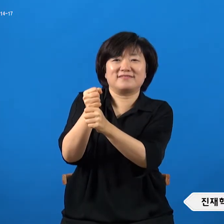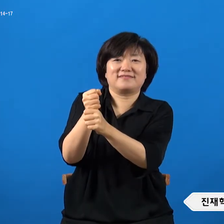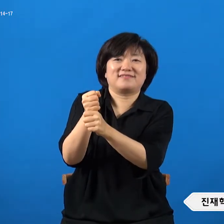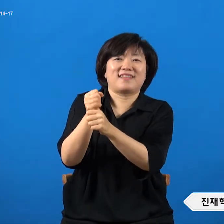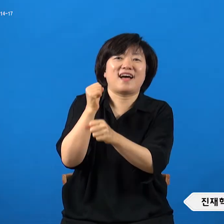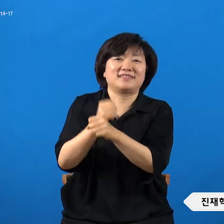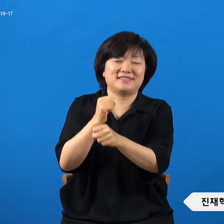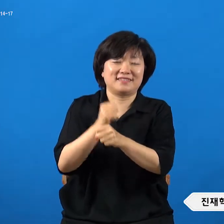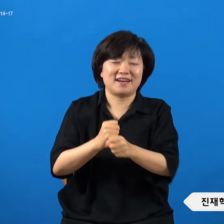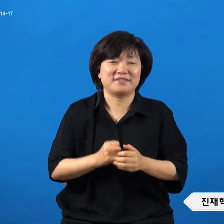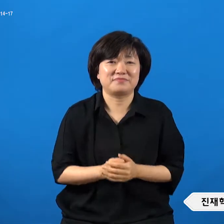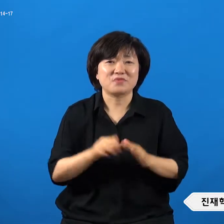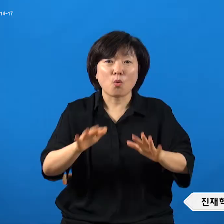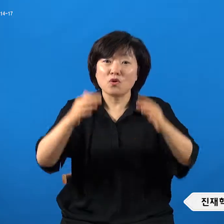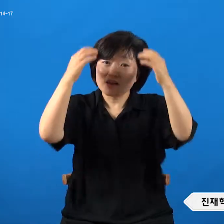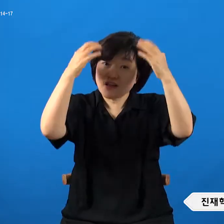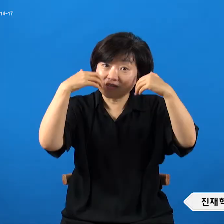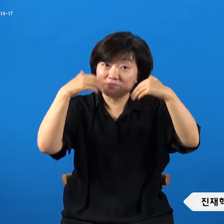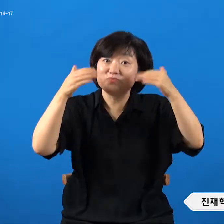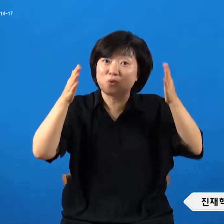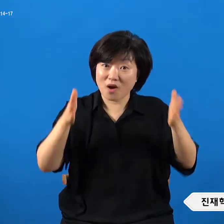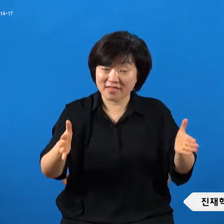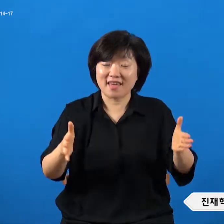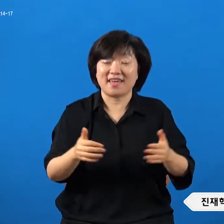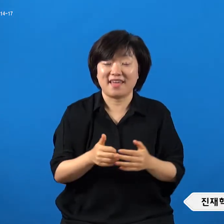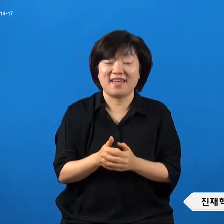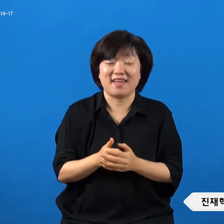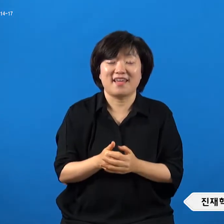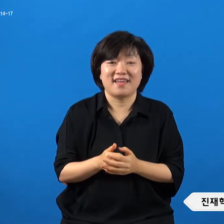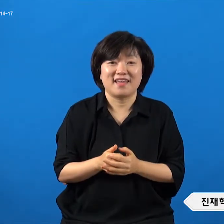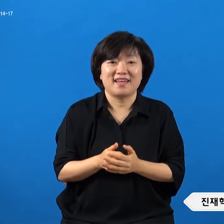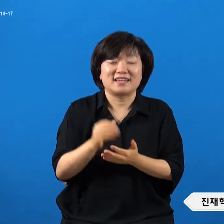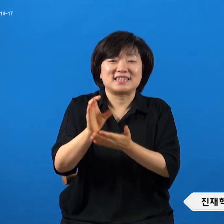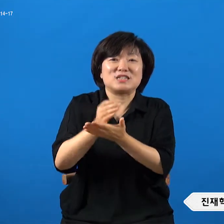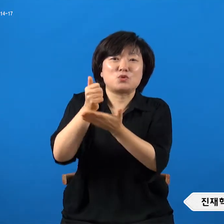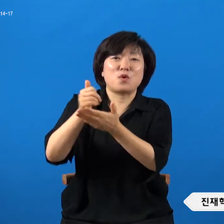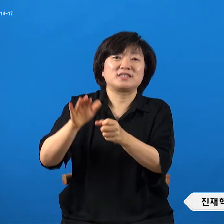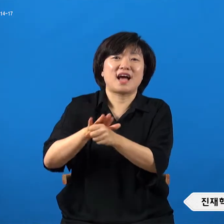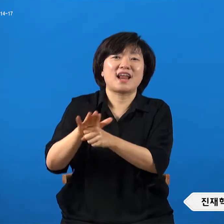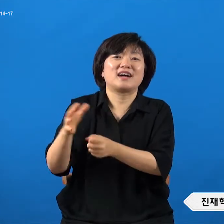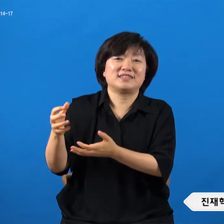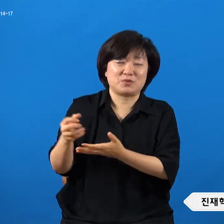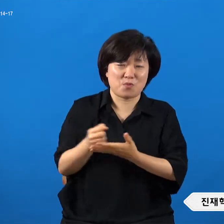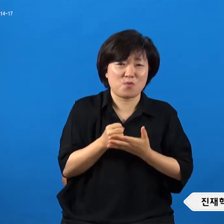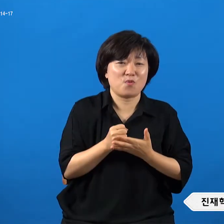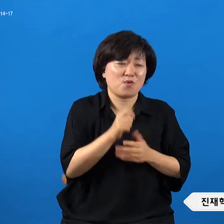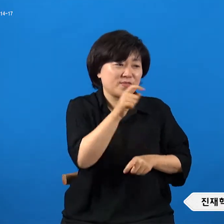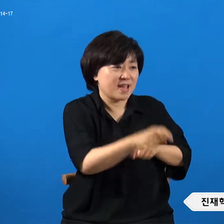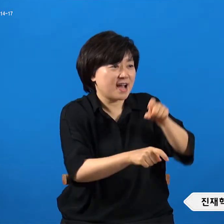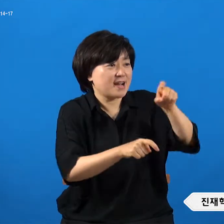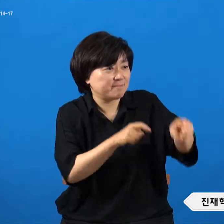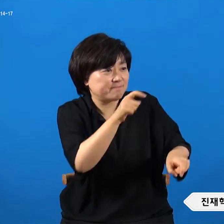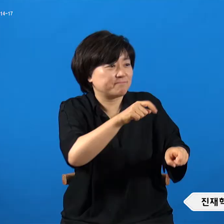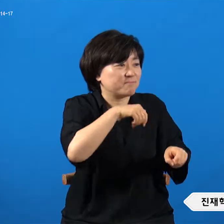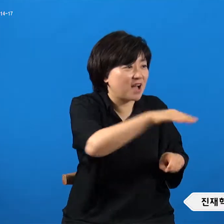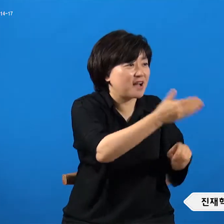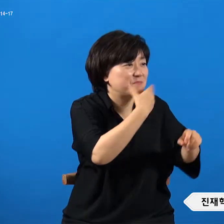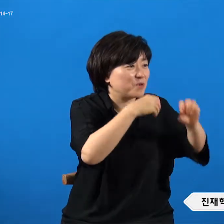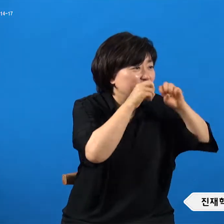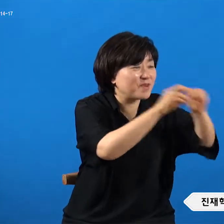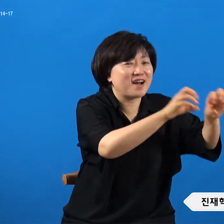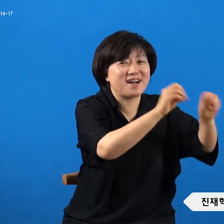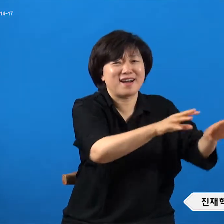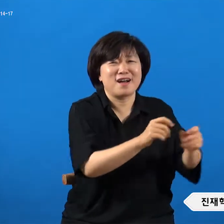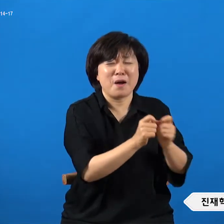강권하시는도다. 이번 여름 기간 동안에도 얼마나 그리스도의 사랑을 가지고 우리는 나아갔는지